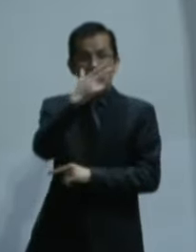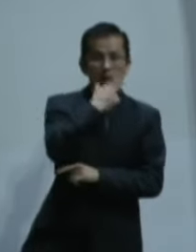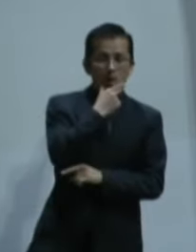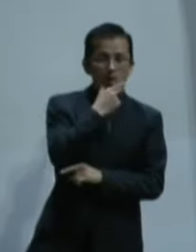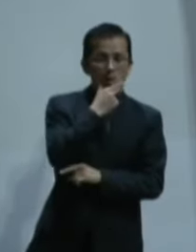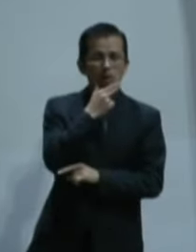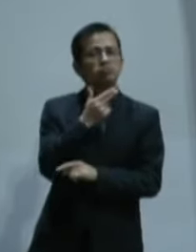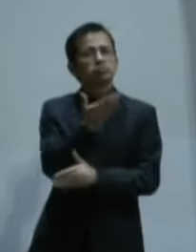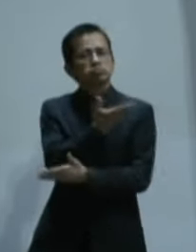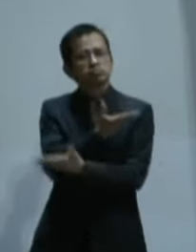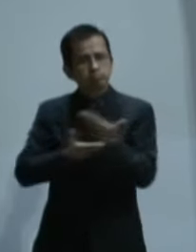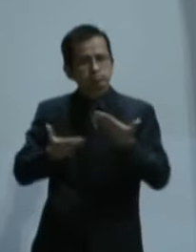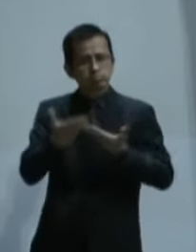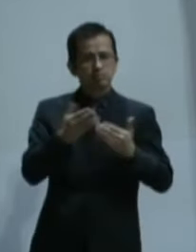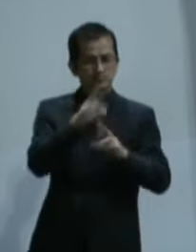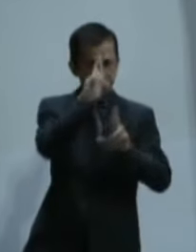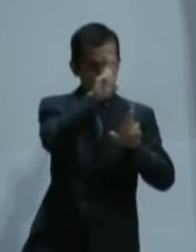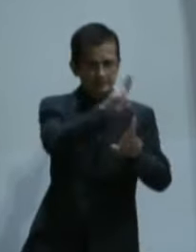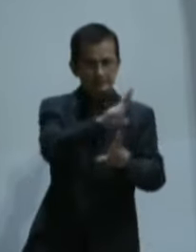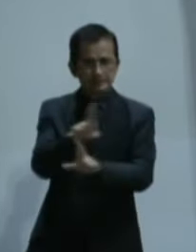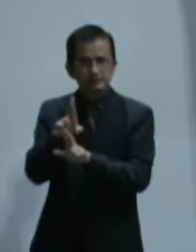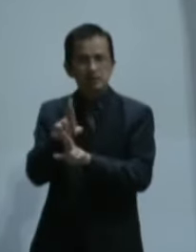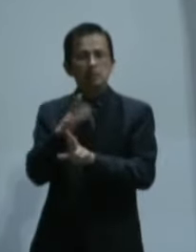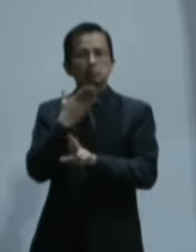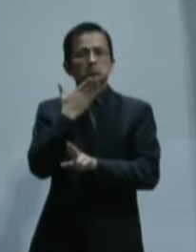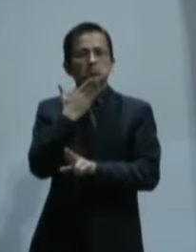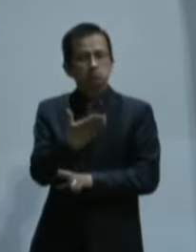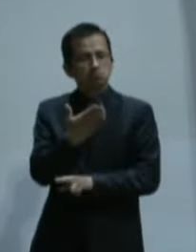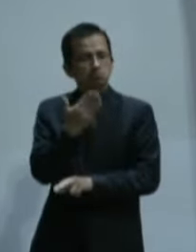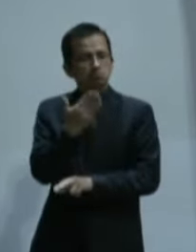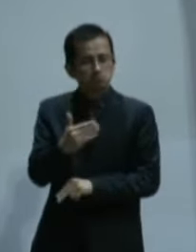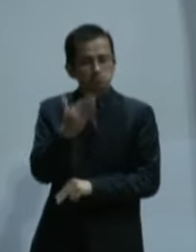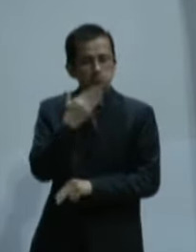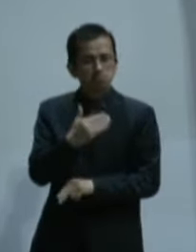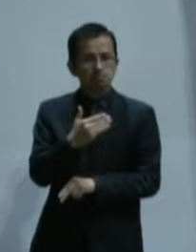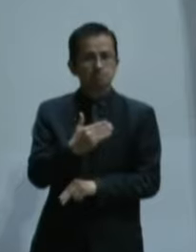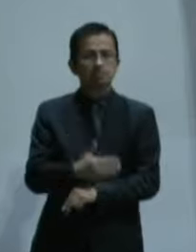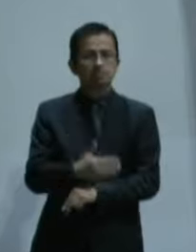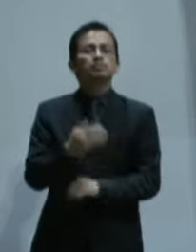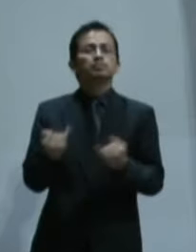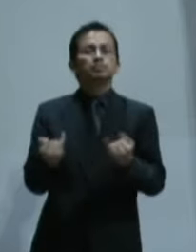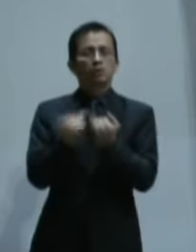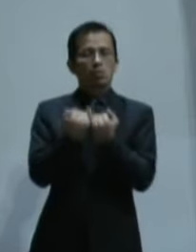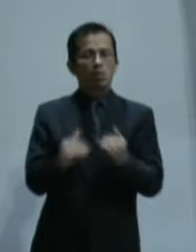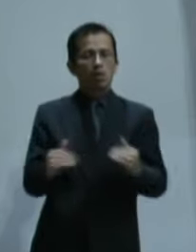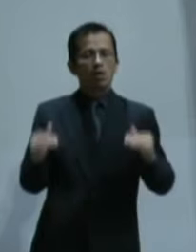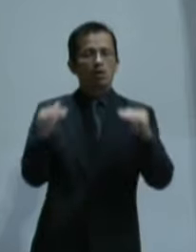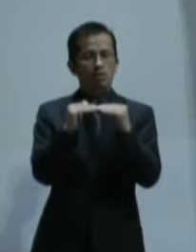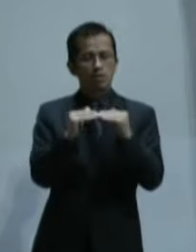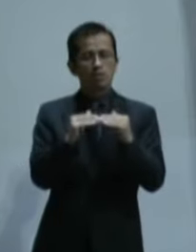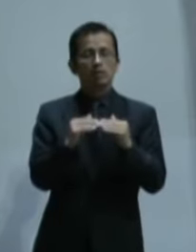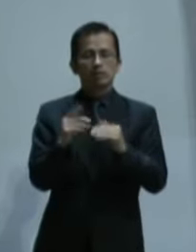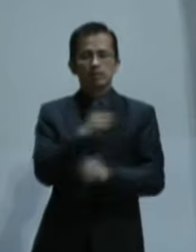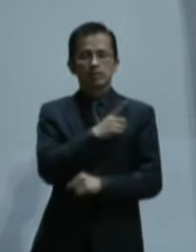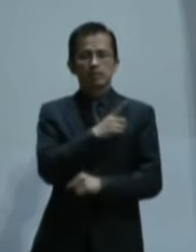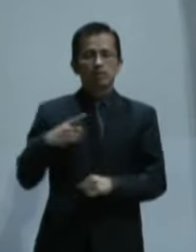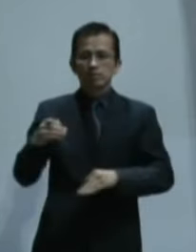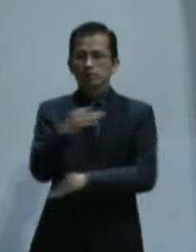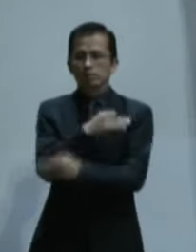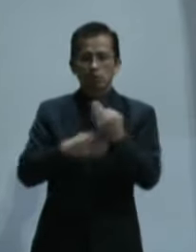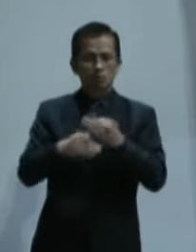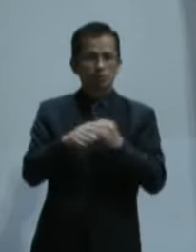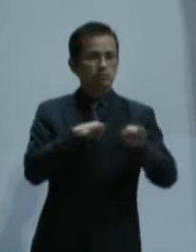ámbito de respeto en cordialidad en igualdad Tenemos que trabajar todos